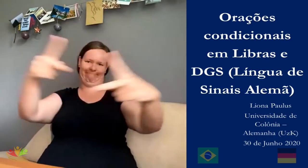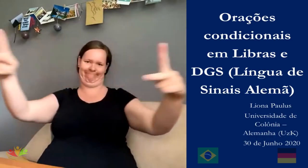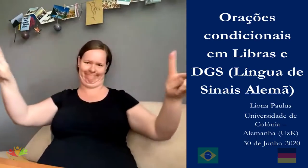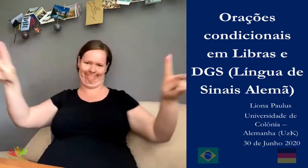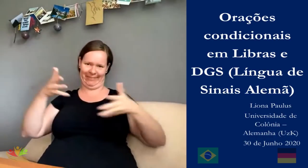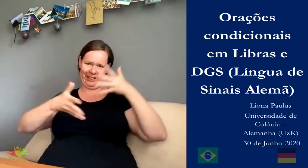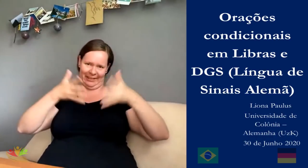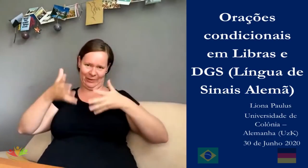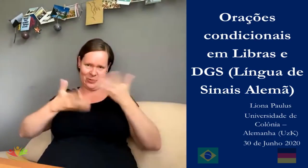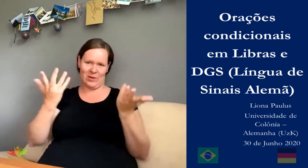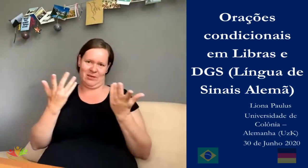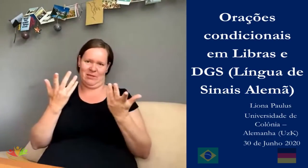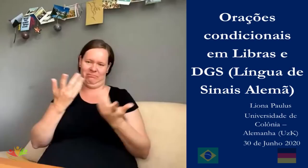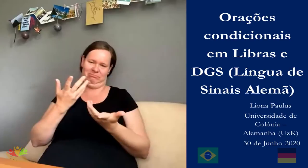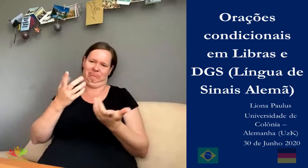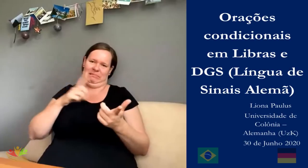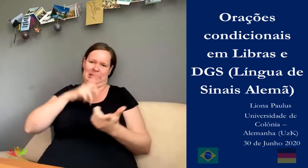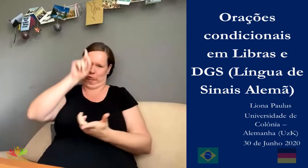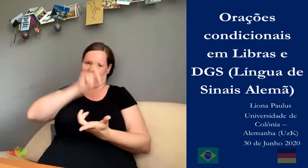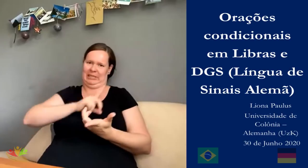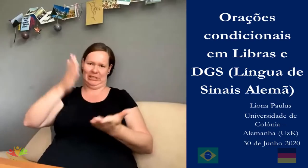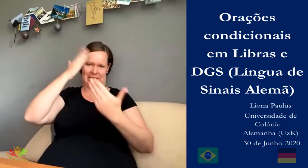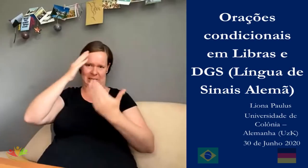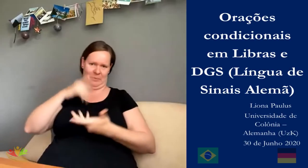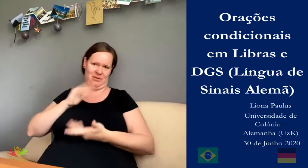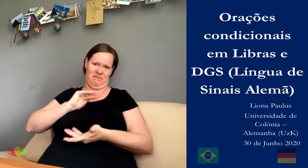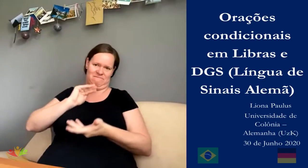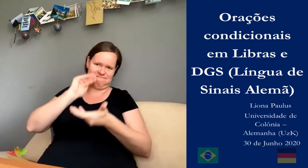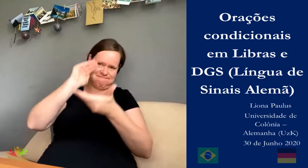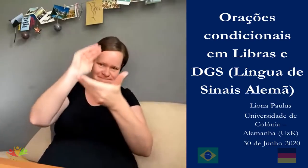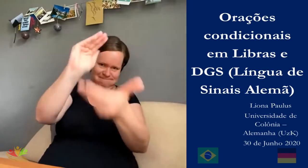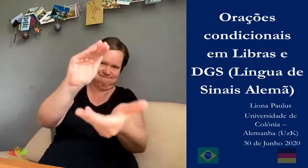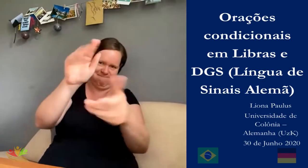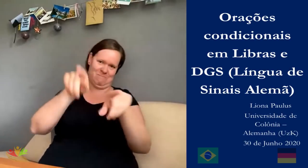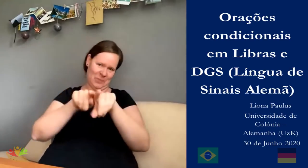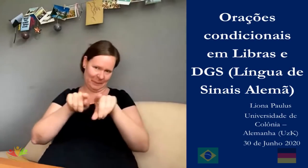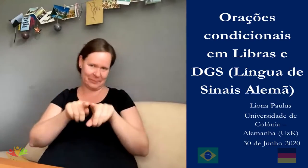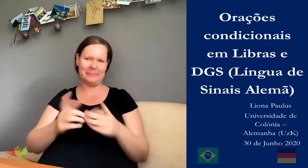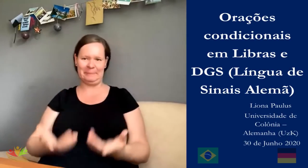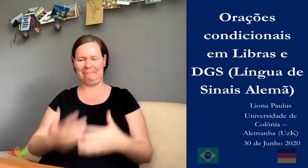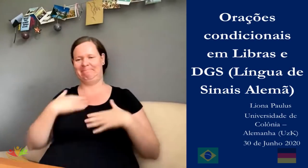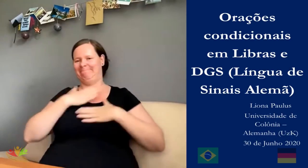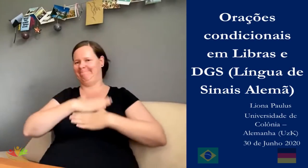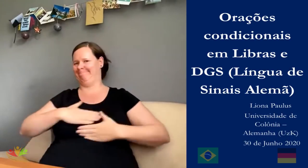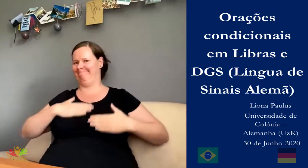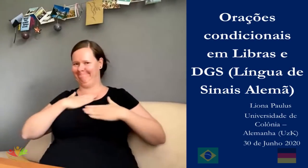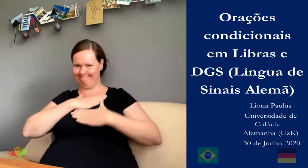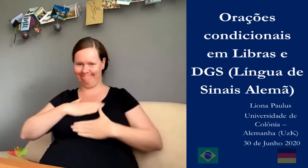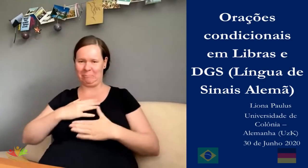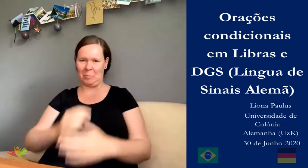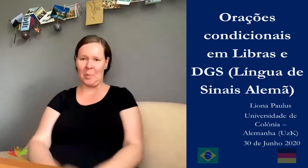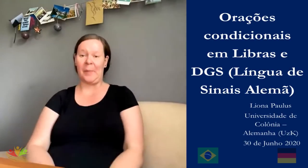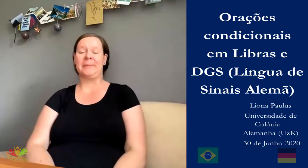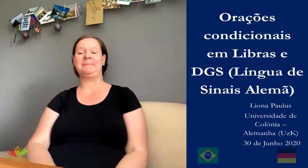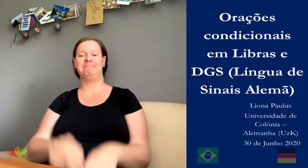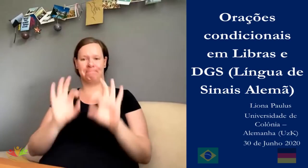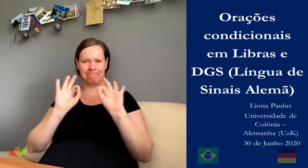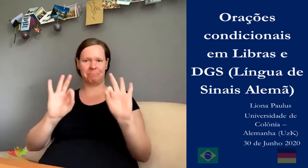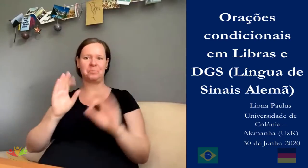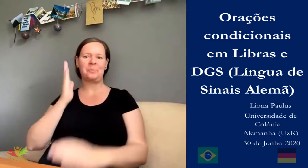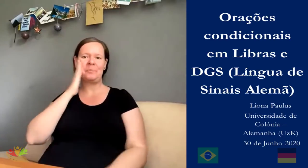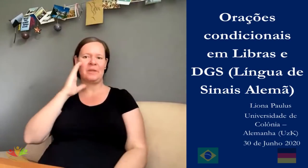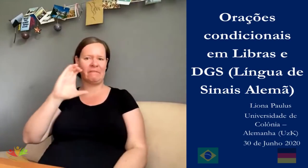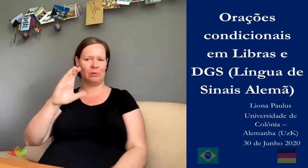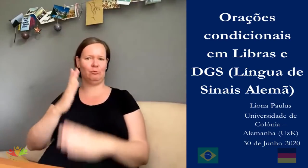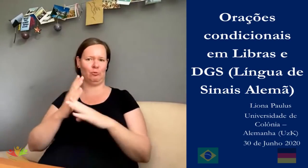E também a gente vai fazer uma análise comparativa. Eu quero trazer informações para vocês que são usuários, linguistas da língua